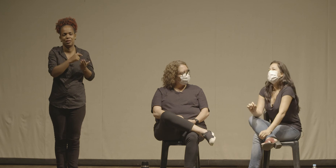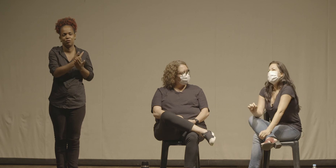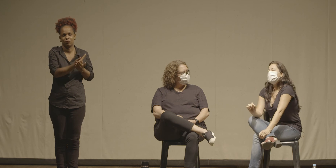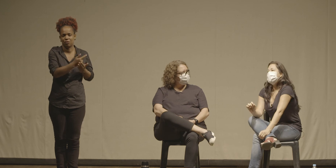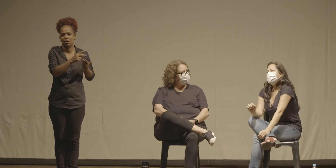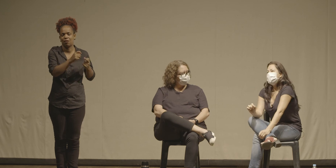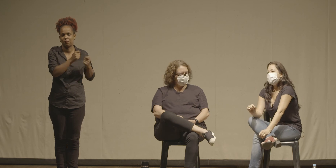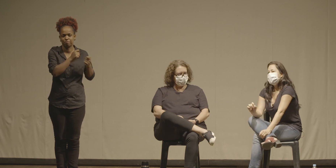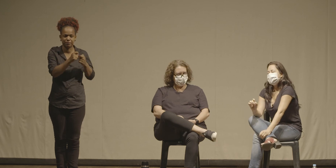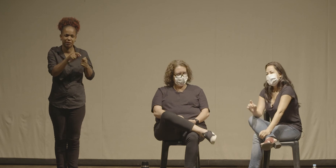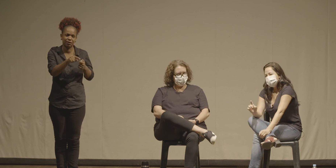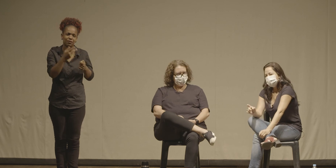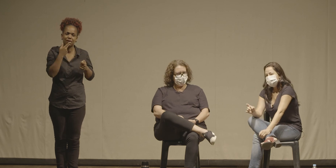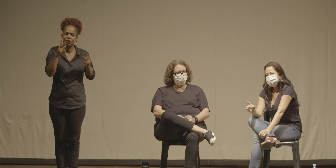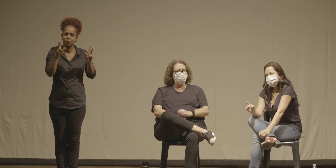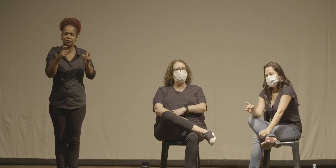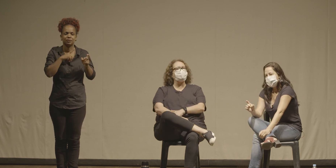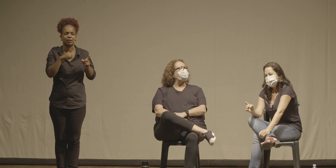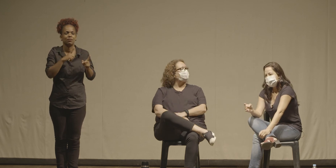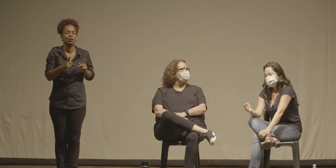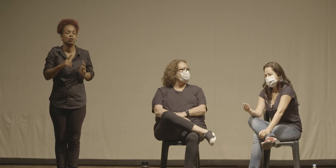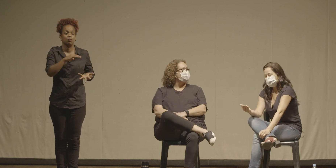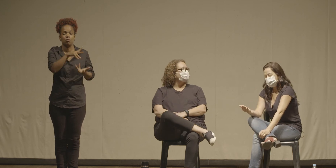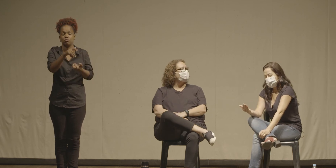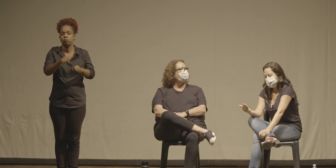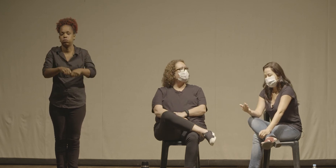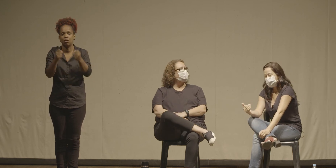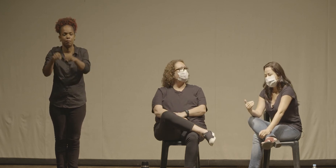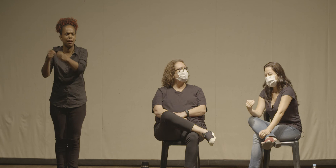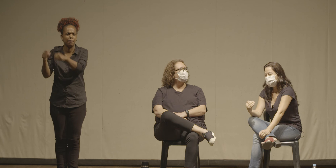assim, que catástrofes mundiais,